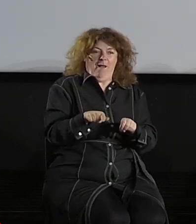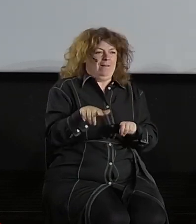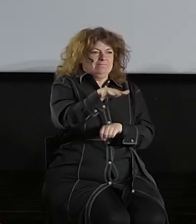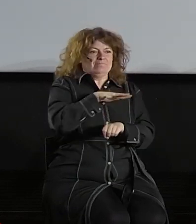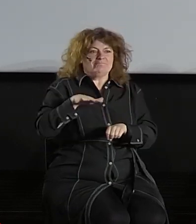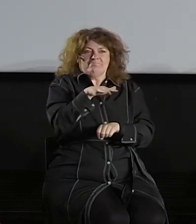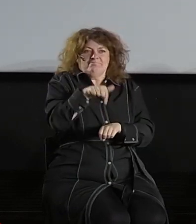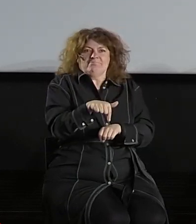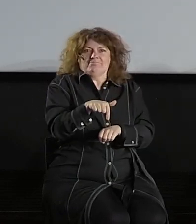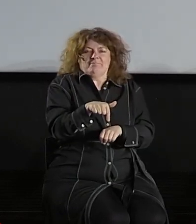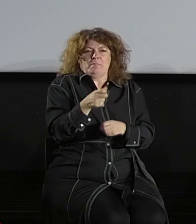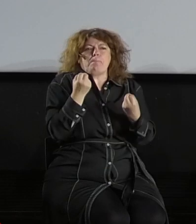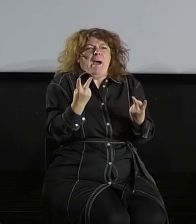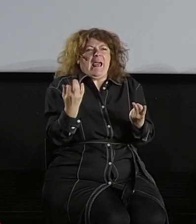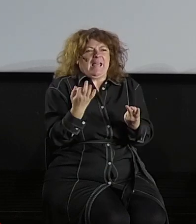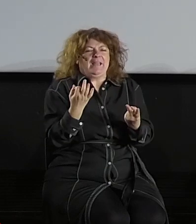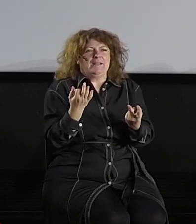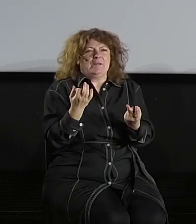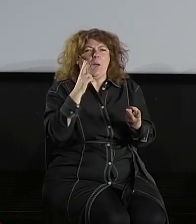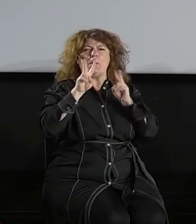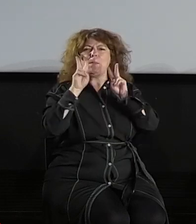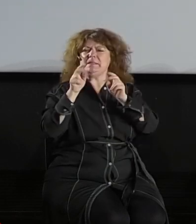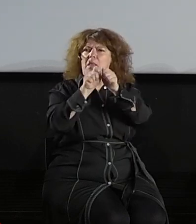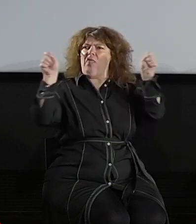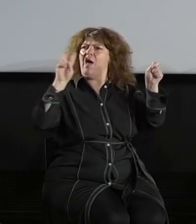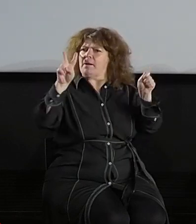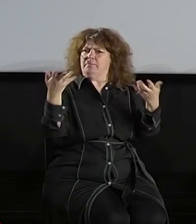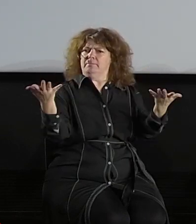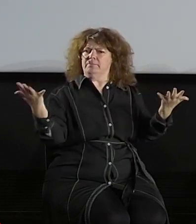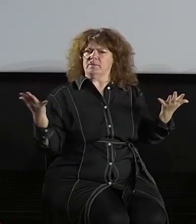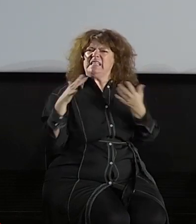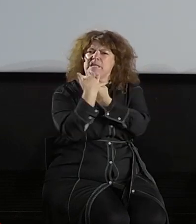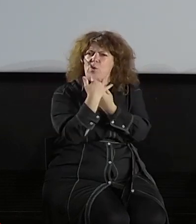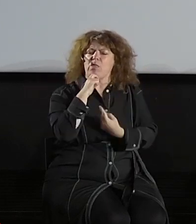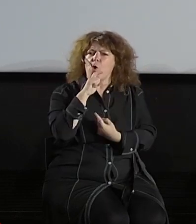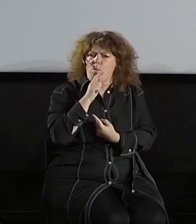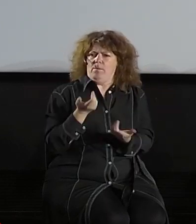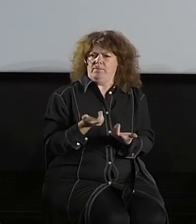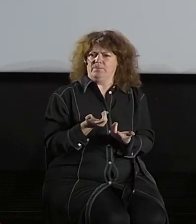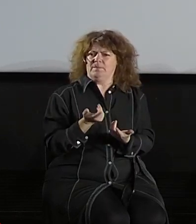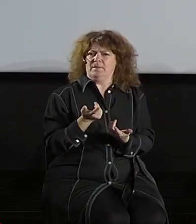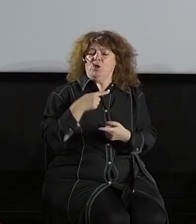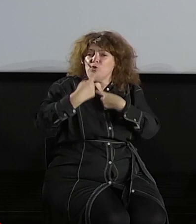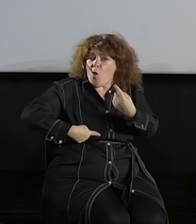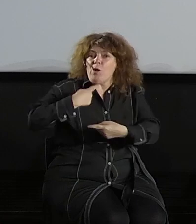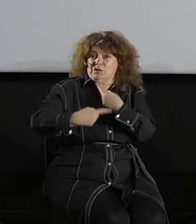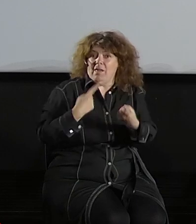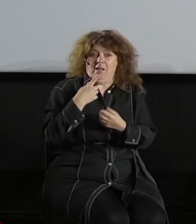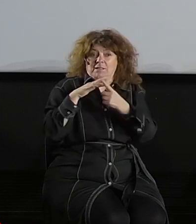un lugar para sobre todo visibilizar estas estas situaciones no y que nos acompañan y que para nosotros